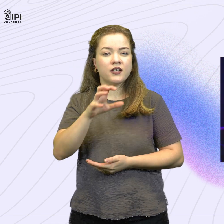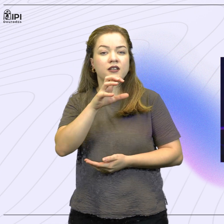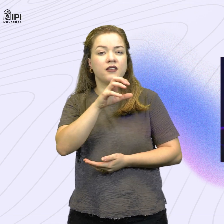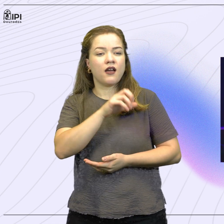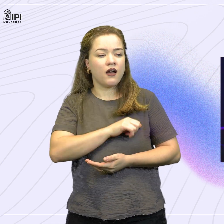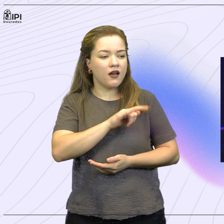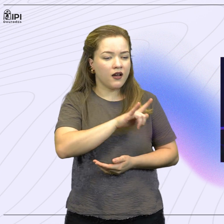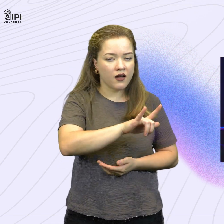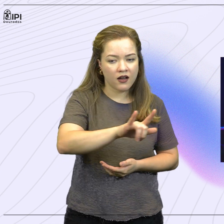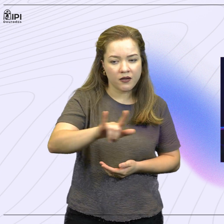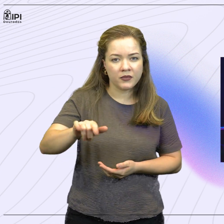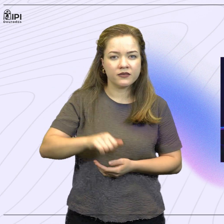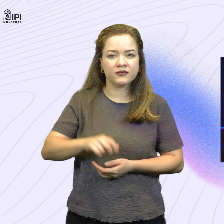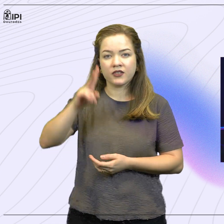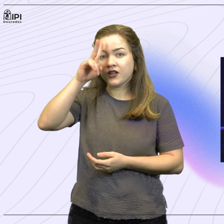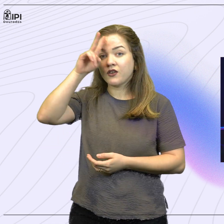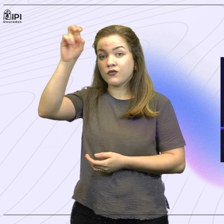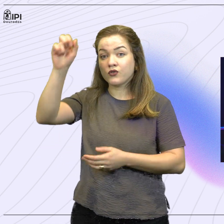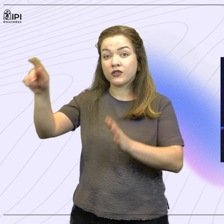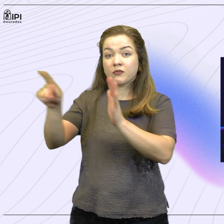força está em Deus.